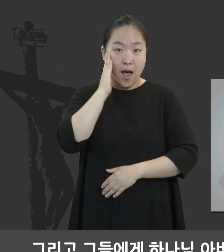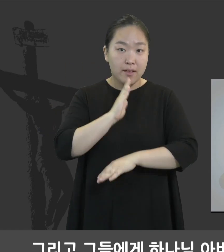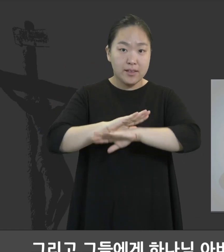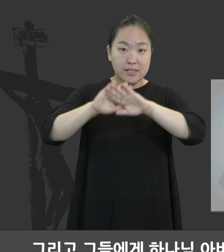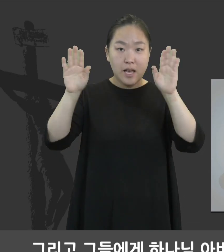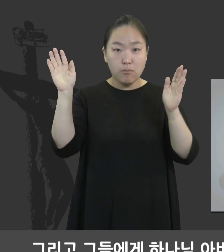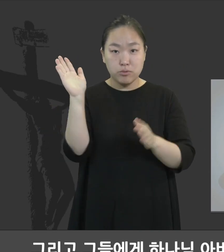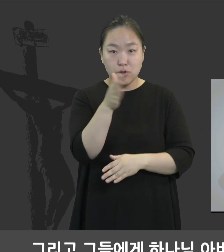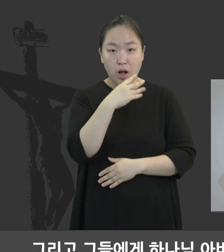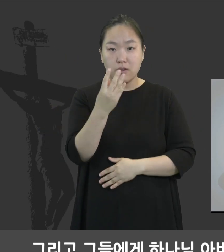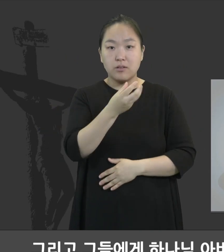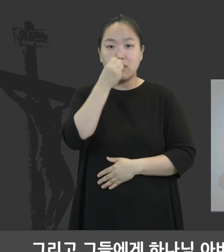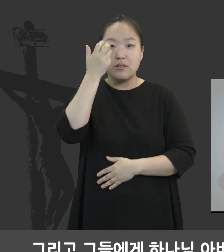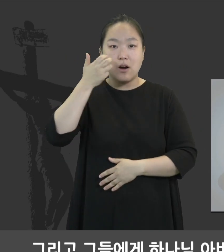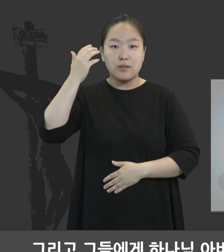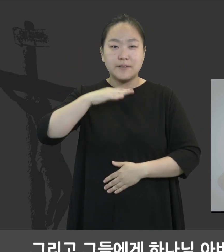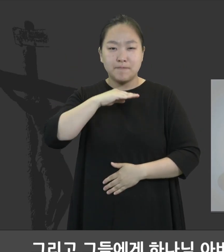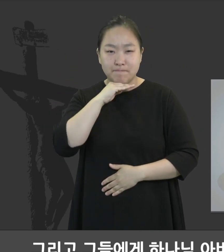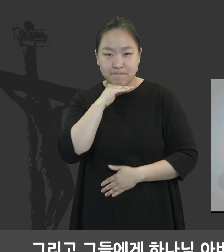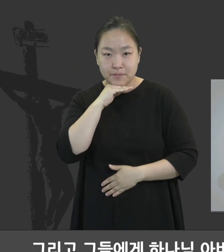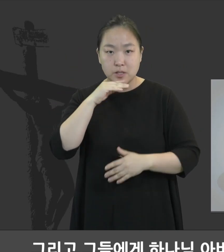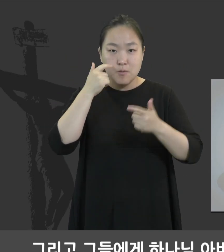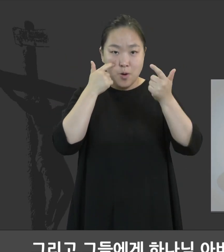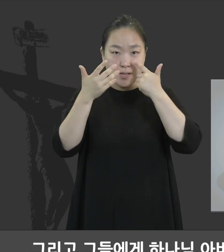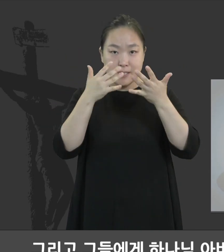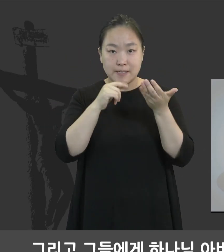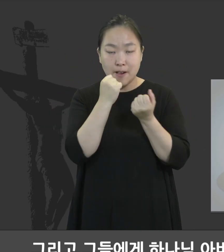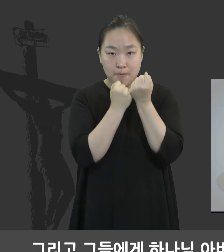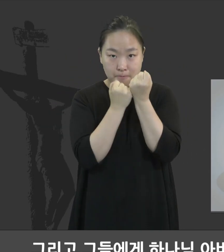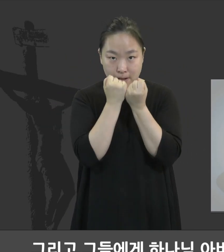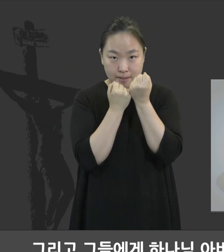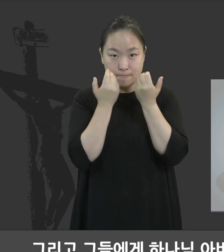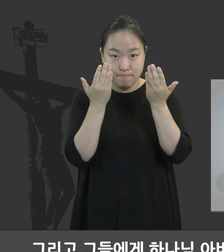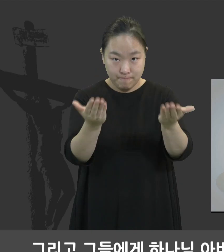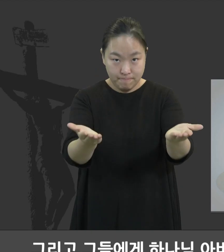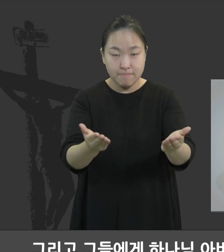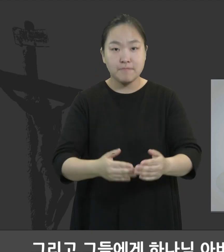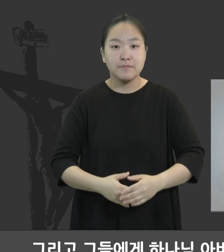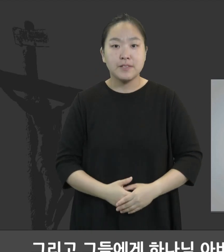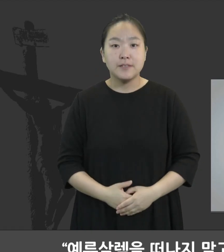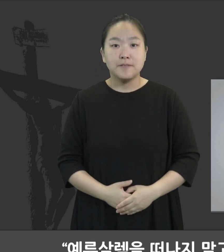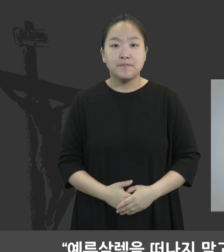곧 하늘로부터 임할 성령을 기다리라고 분명하게 말씀하십니다.